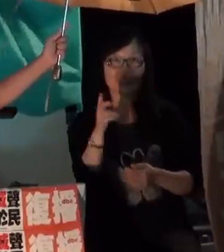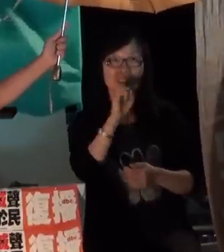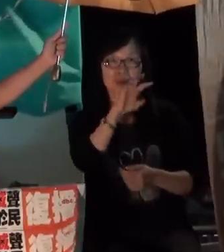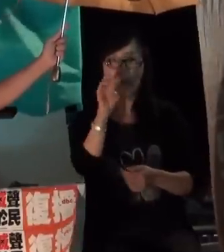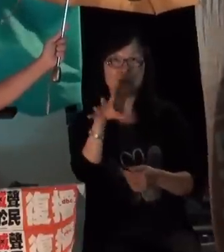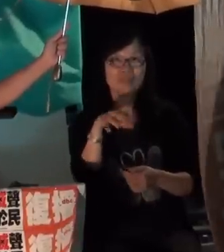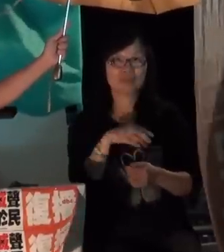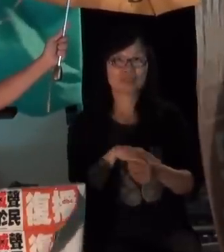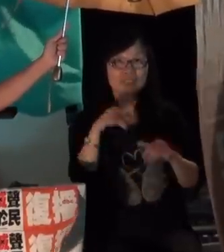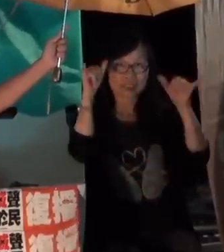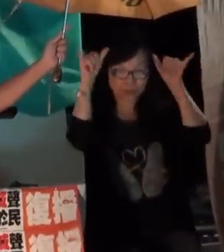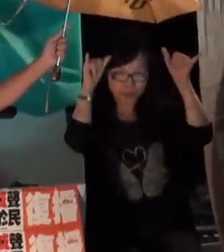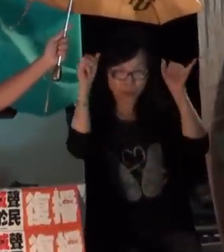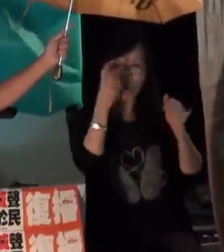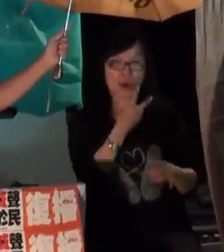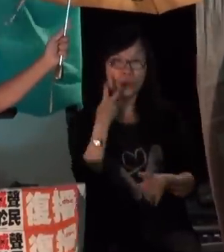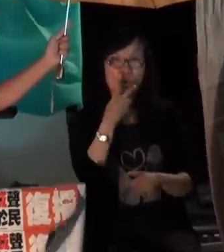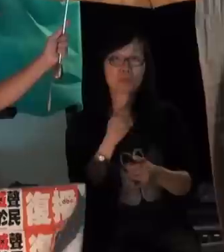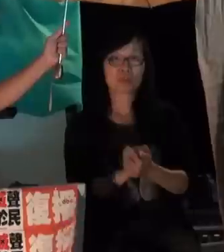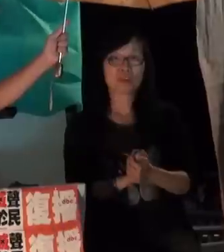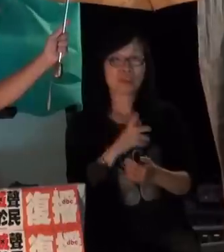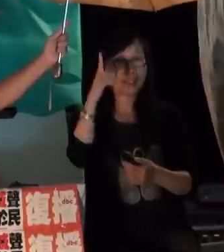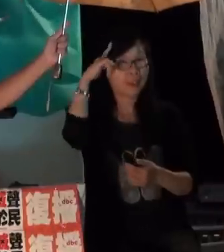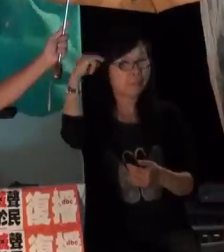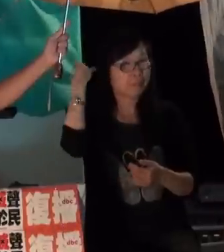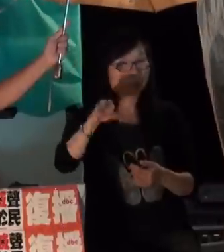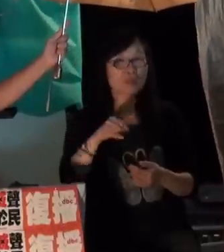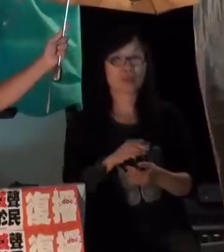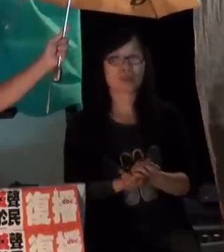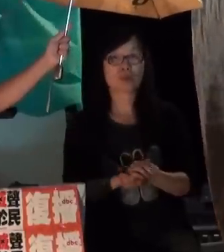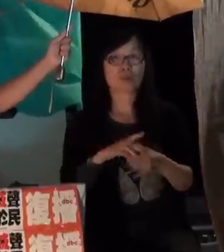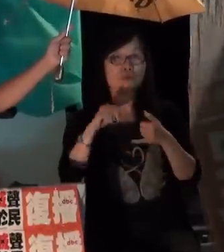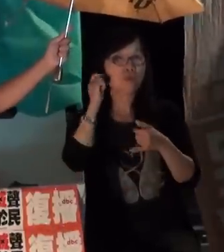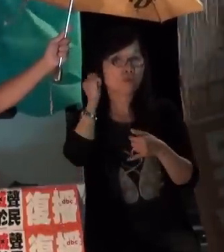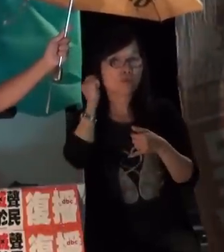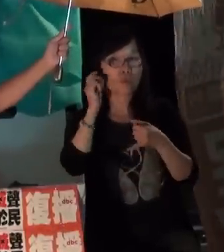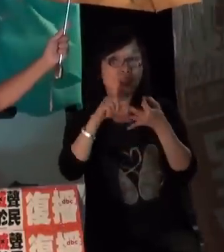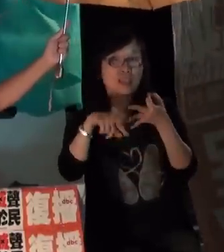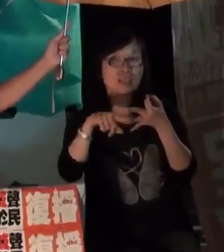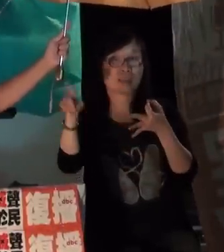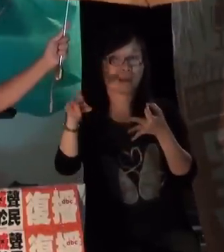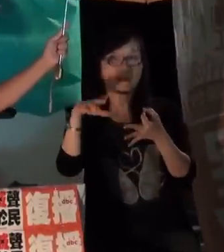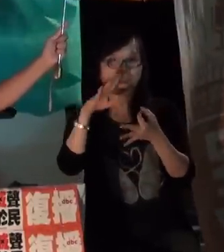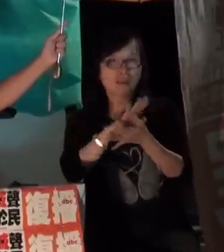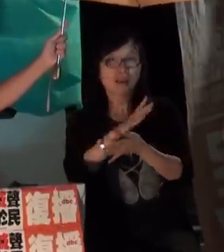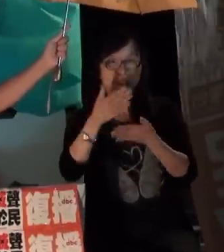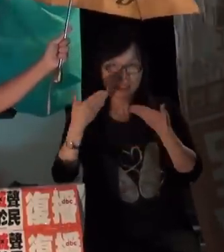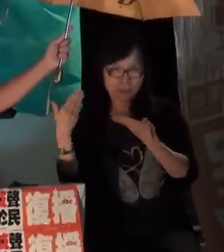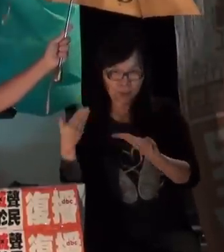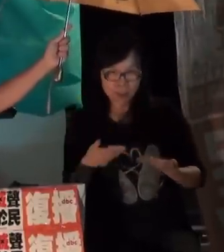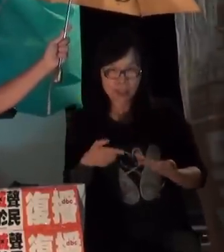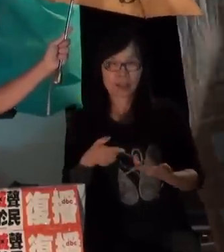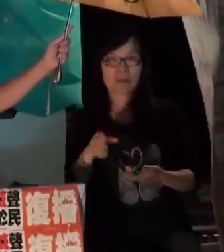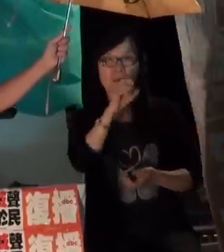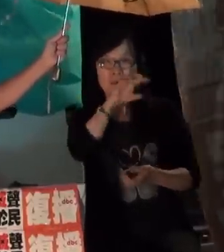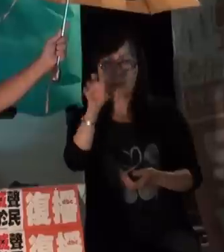因為訪問阿黃錦星非常之難啊嘛。 但我又諗唔到，阿陸公偉其實我好欣賞佢咁多年。但係去到今時今日，佢講